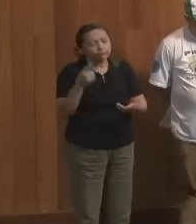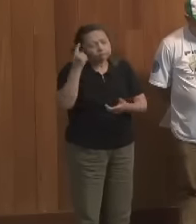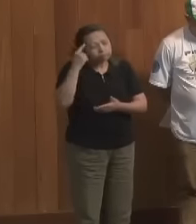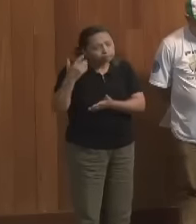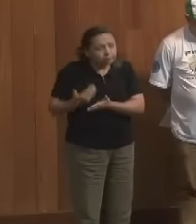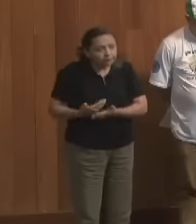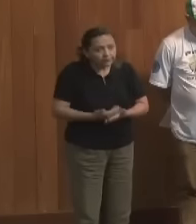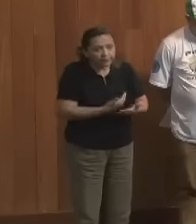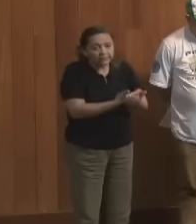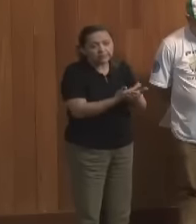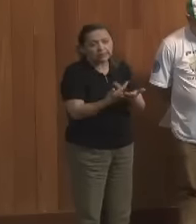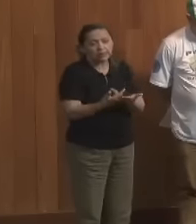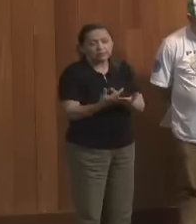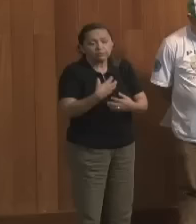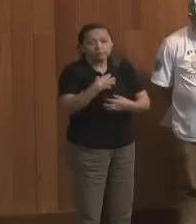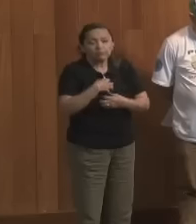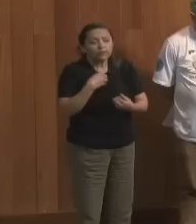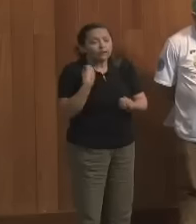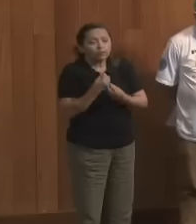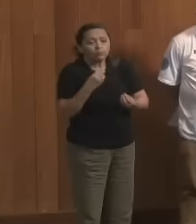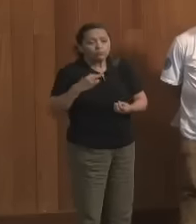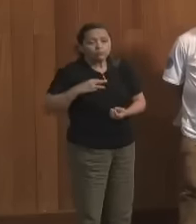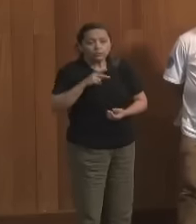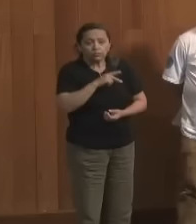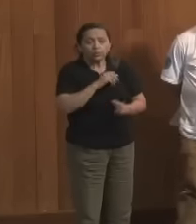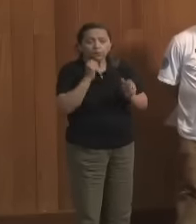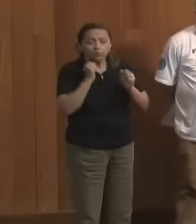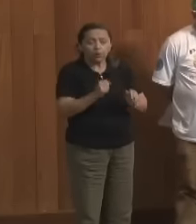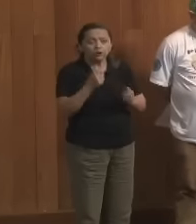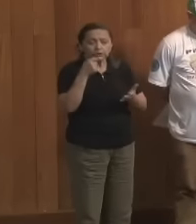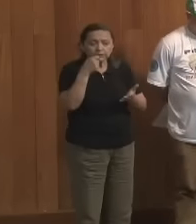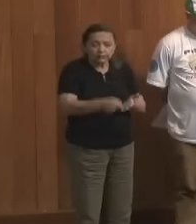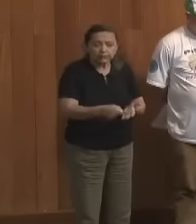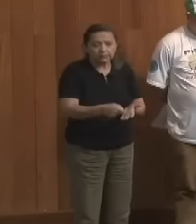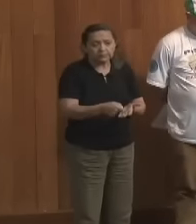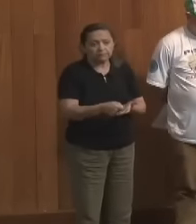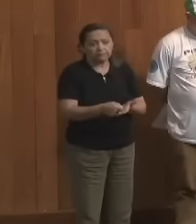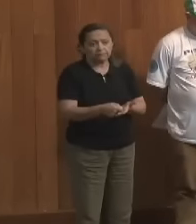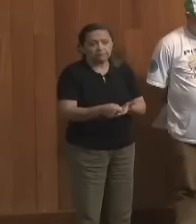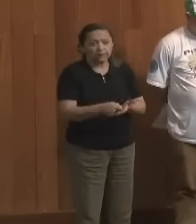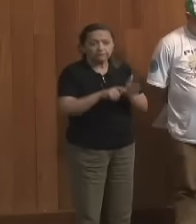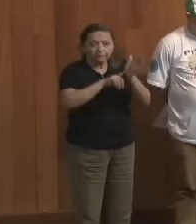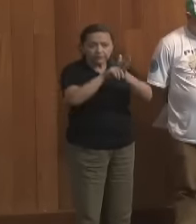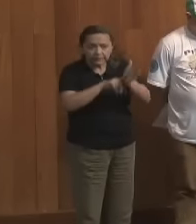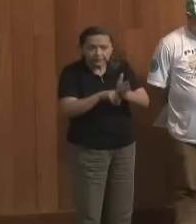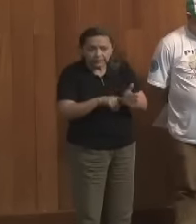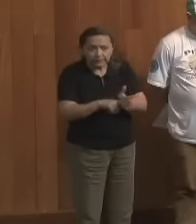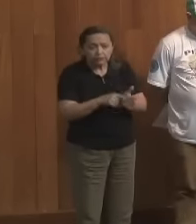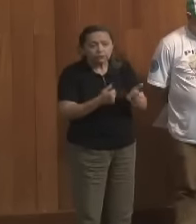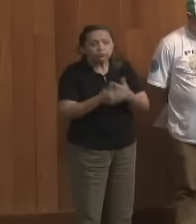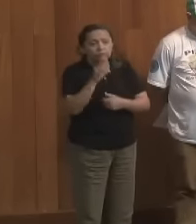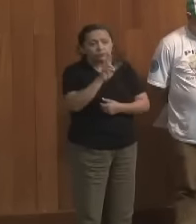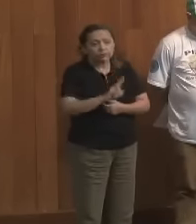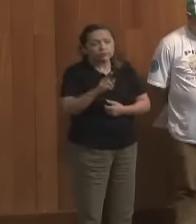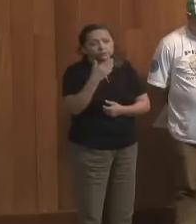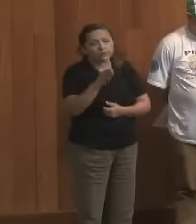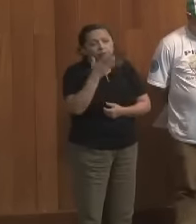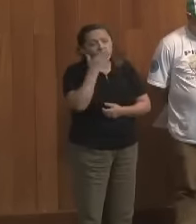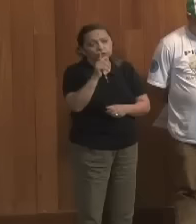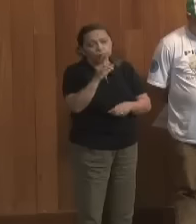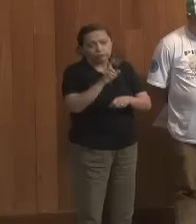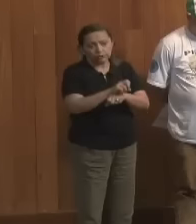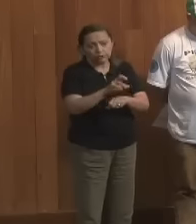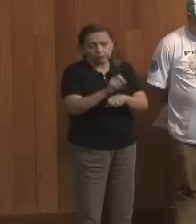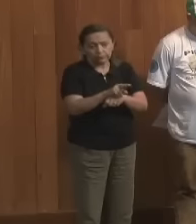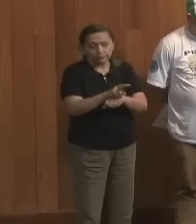forma de como os Ministérios Públicos podem intensificar a fiscalização sobre a utilização desses produtos.